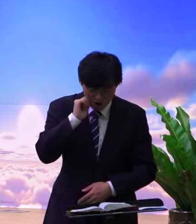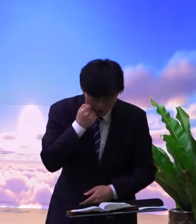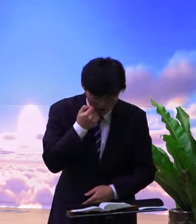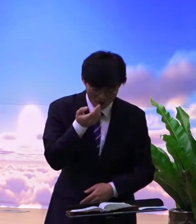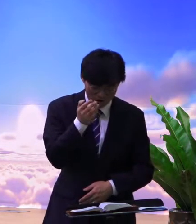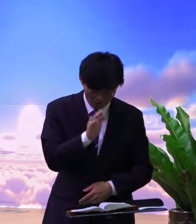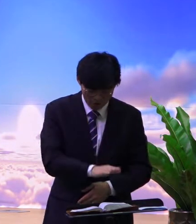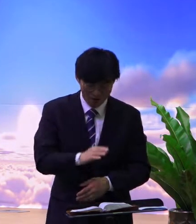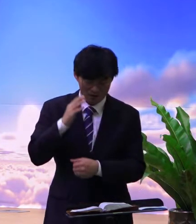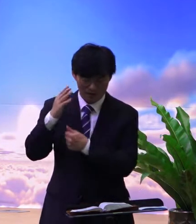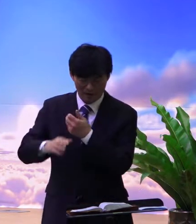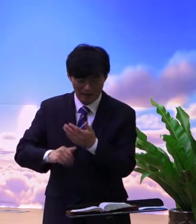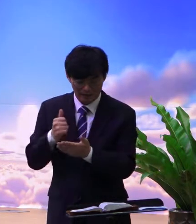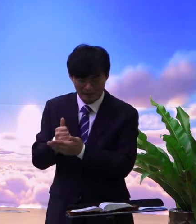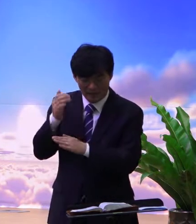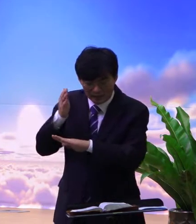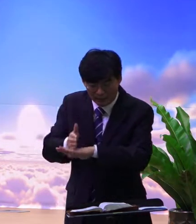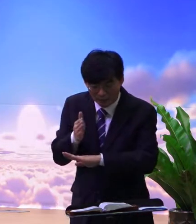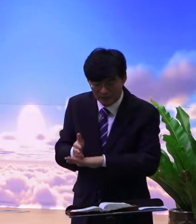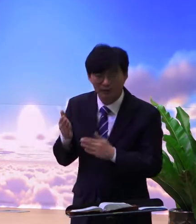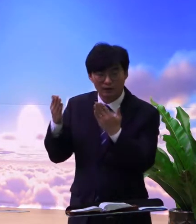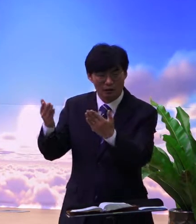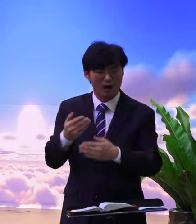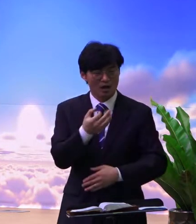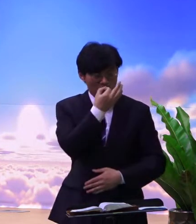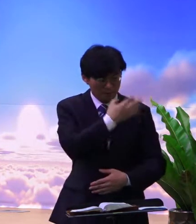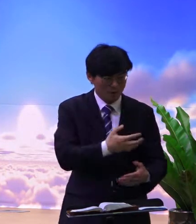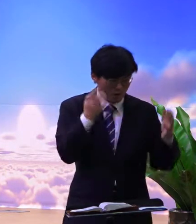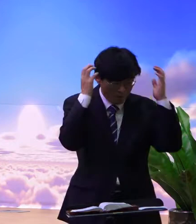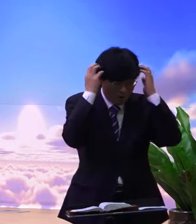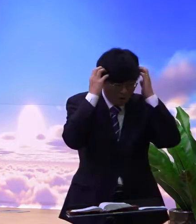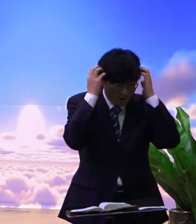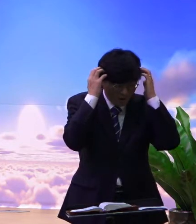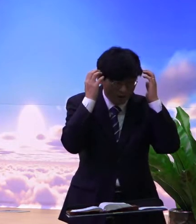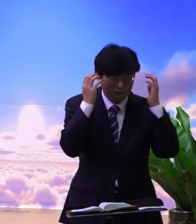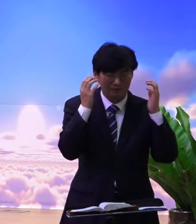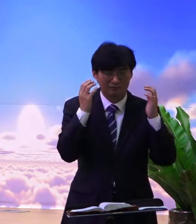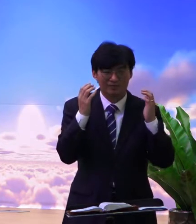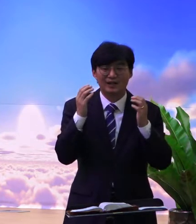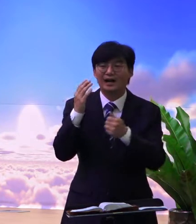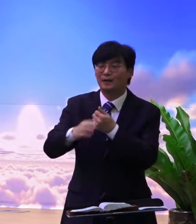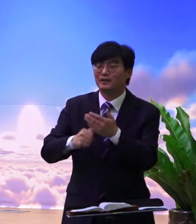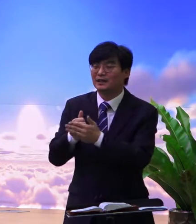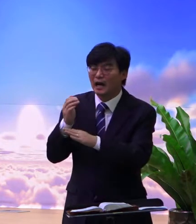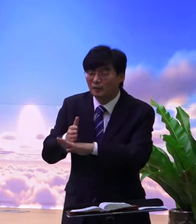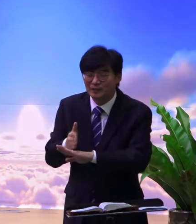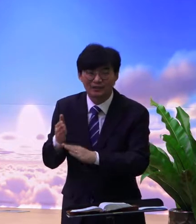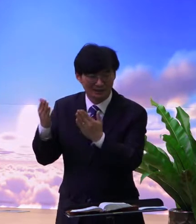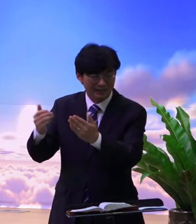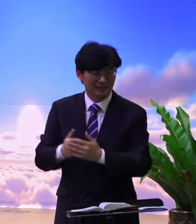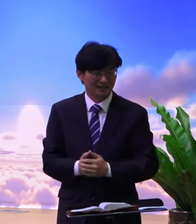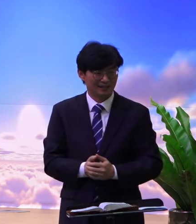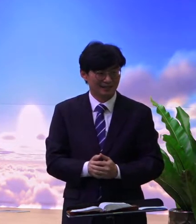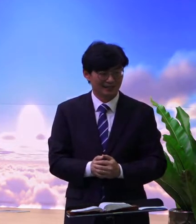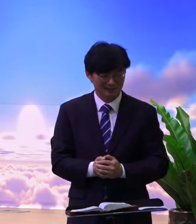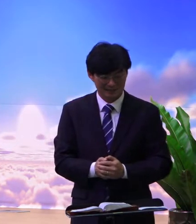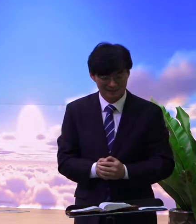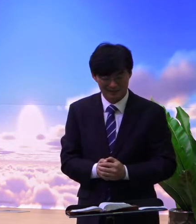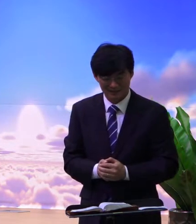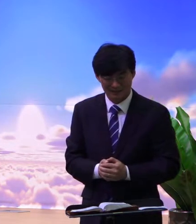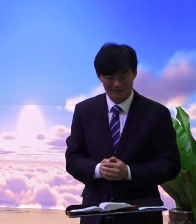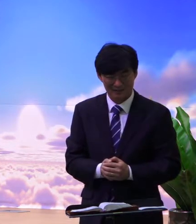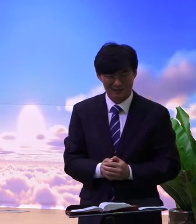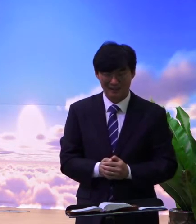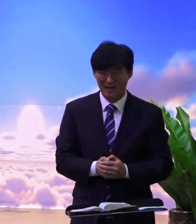감사하라. 아무리 힘들고 어려워도 하나님을 감사하며 바라보라 하는 것입니다. 더 강하게